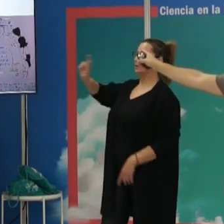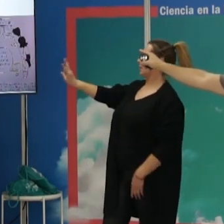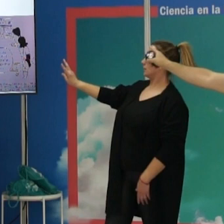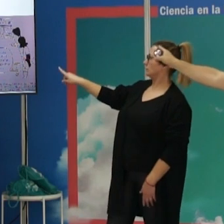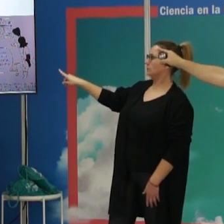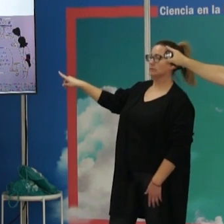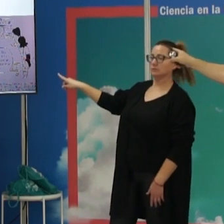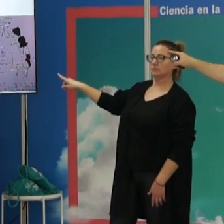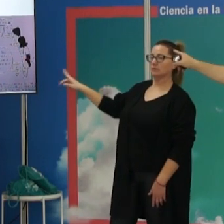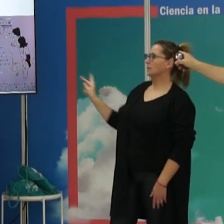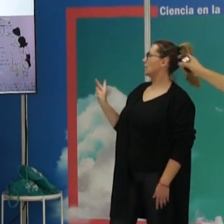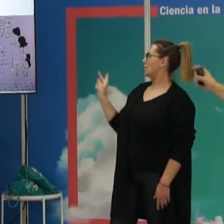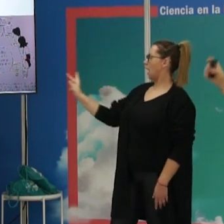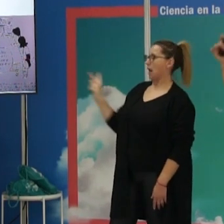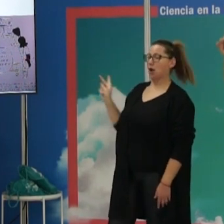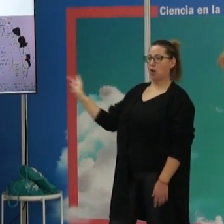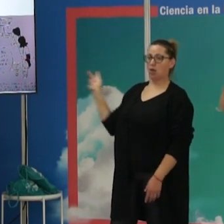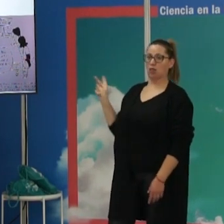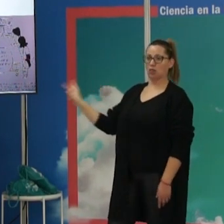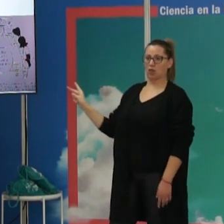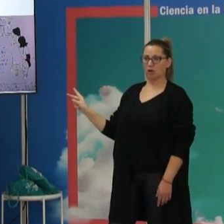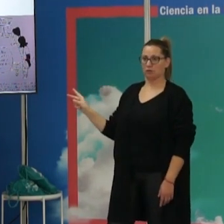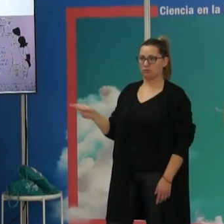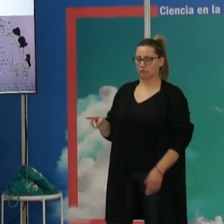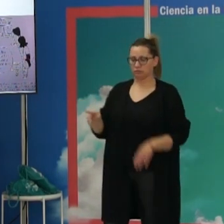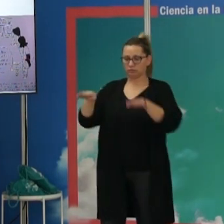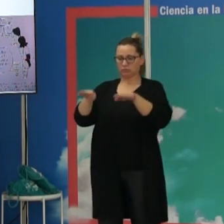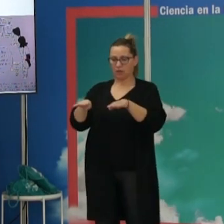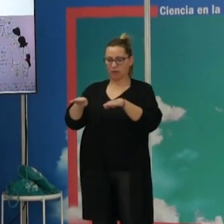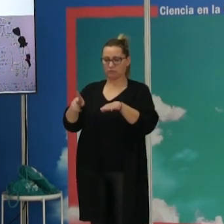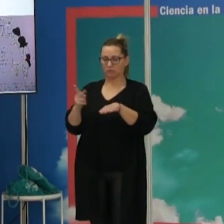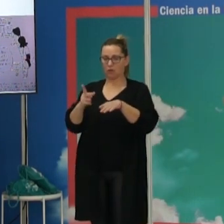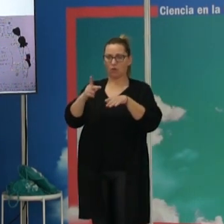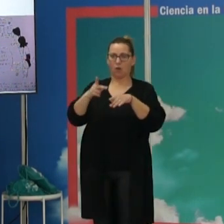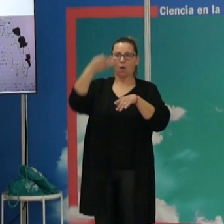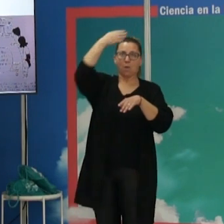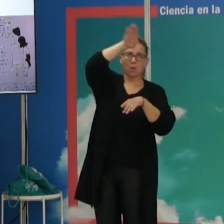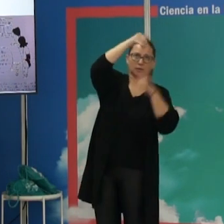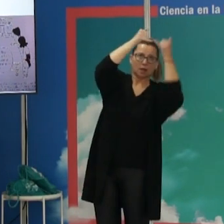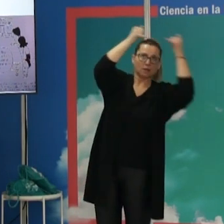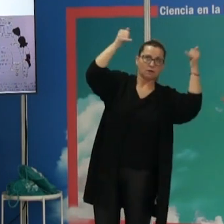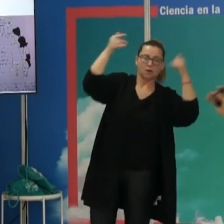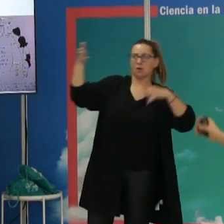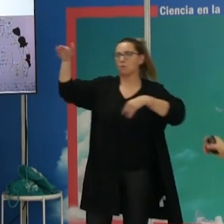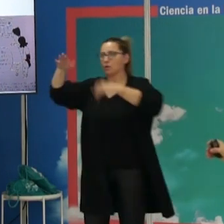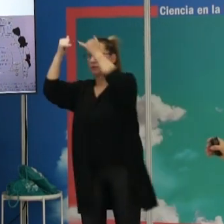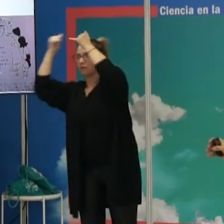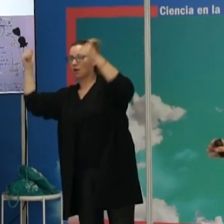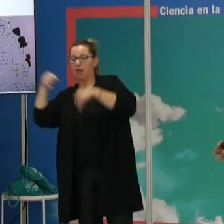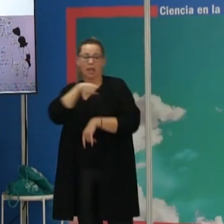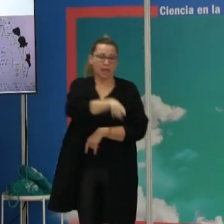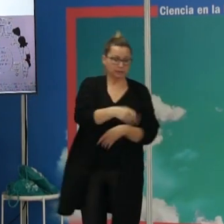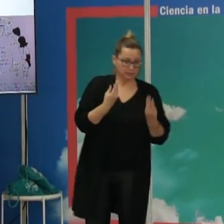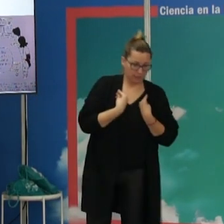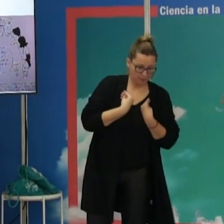diapositiva, ambos individuos están en el mismo estado de muerte encefálica, uno va a ser considerado vivo y el otro va a ser